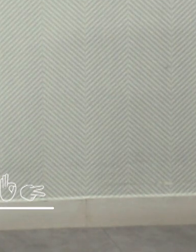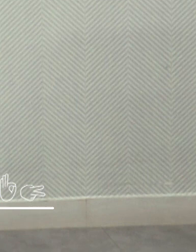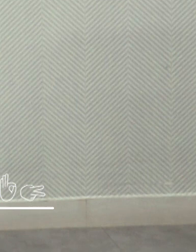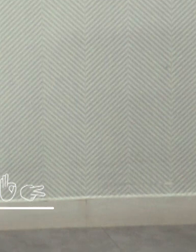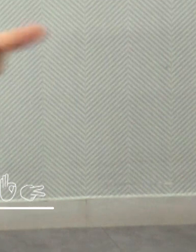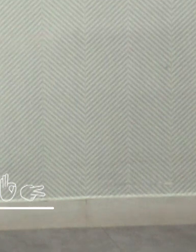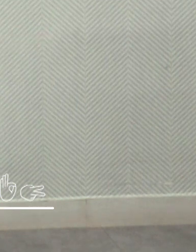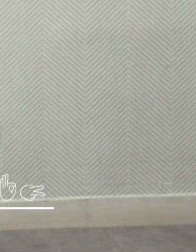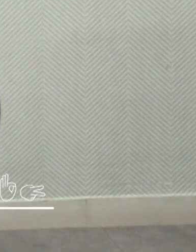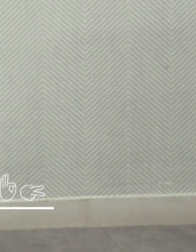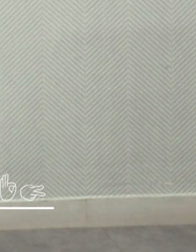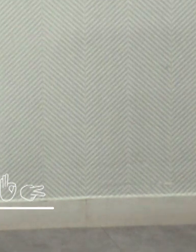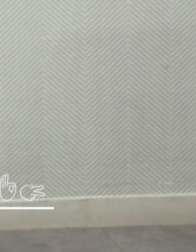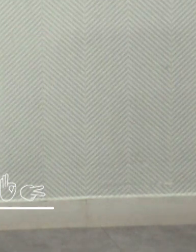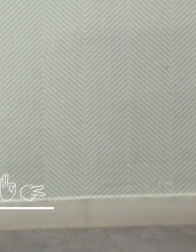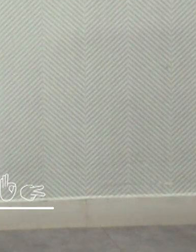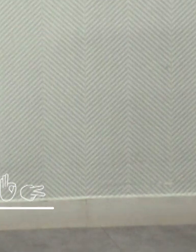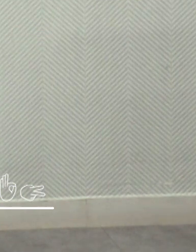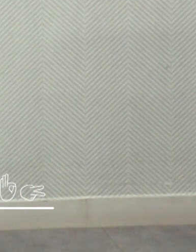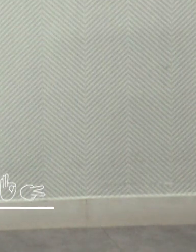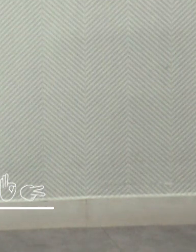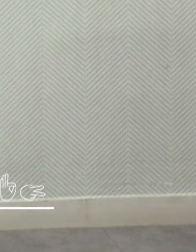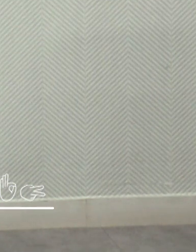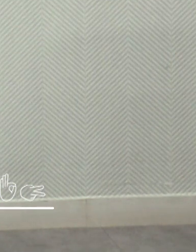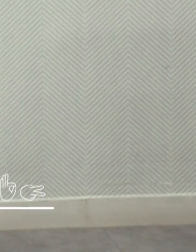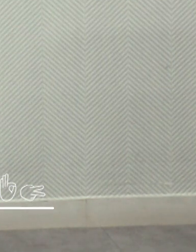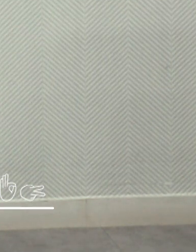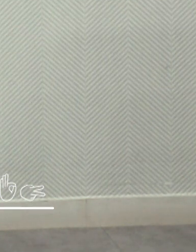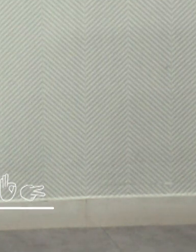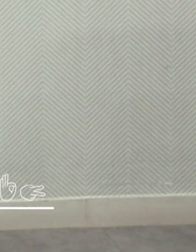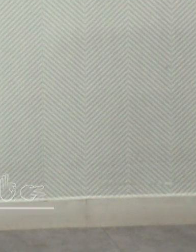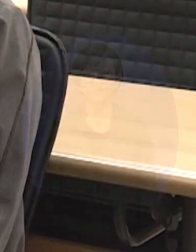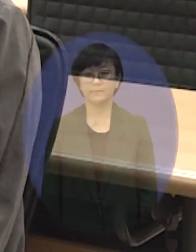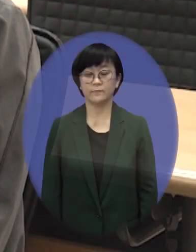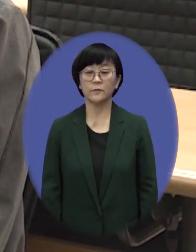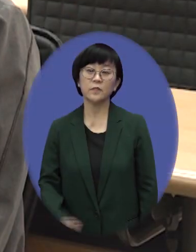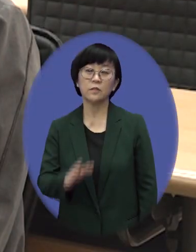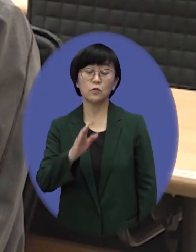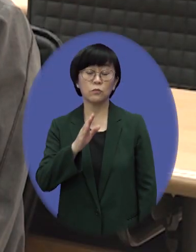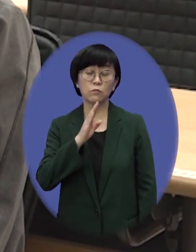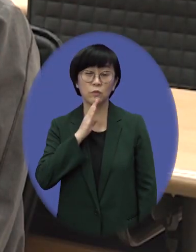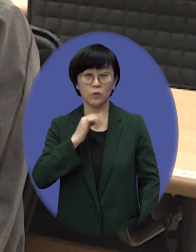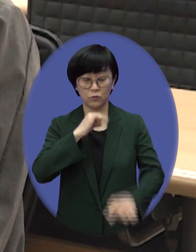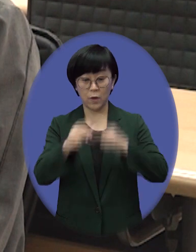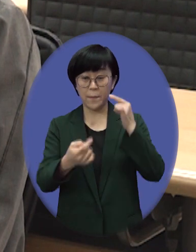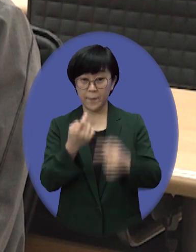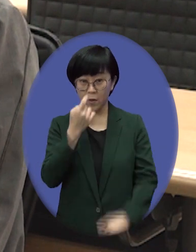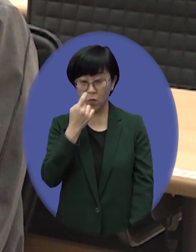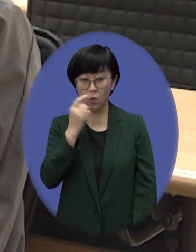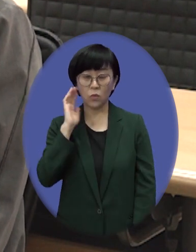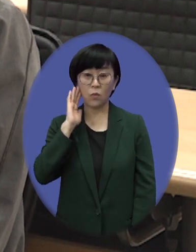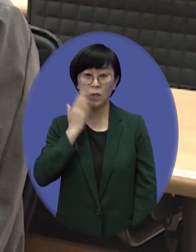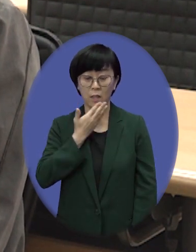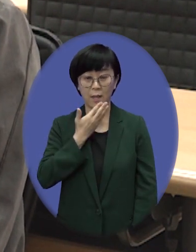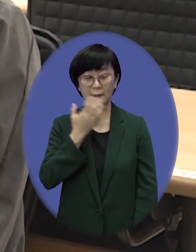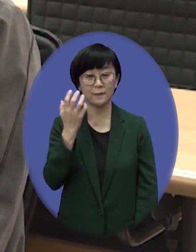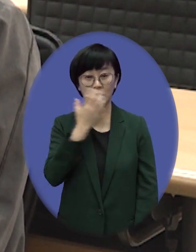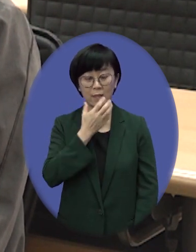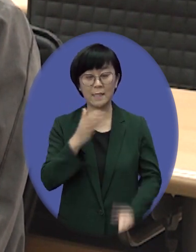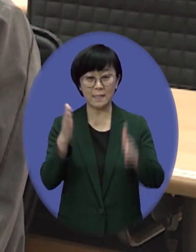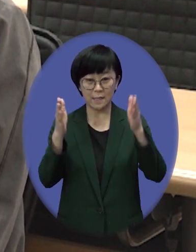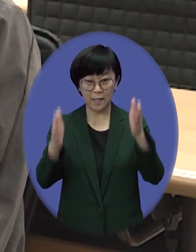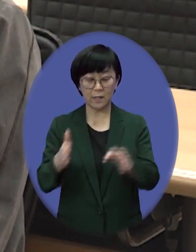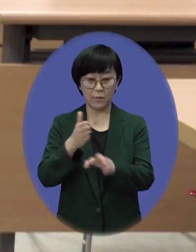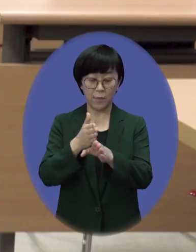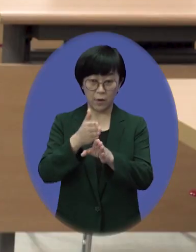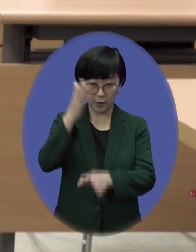베푸려고 하는 모습에 항상 감사하게 생각하고 있습니다. 과연 수어를 배우는 것으로 농인과 청인 사이의 벽을 허물